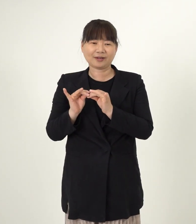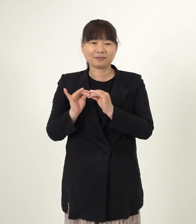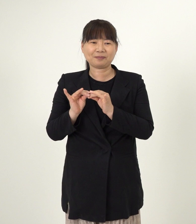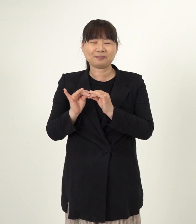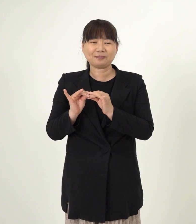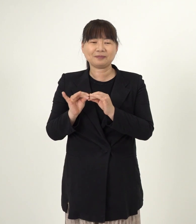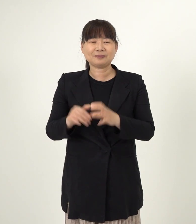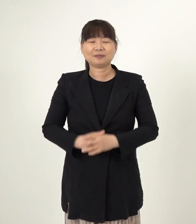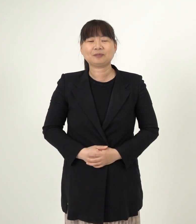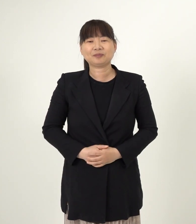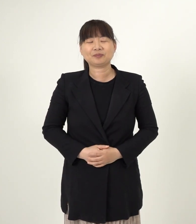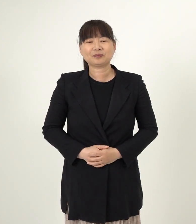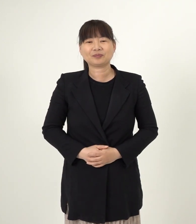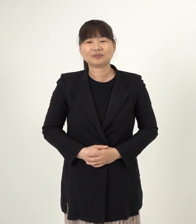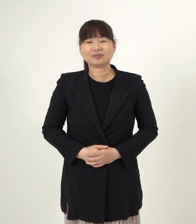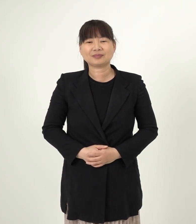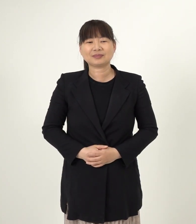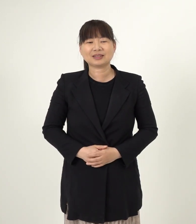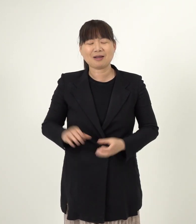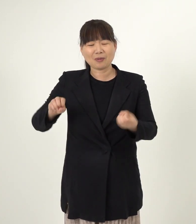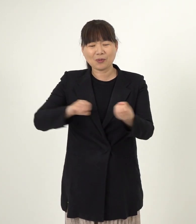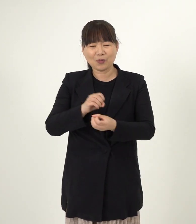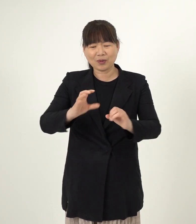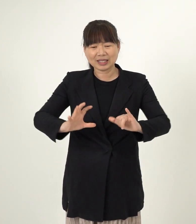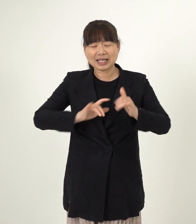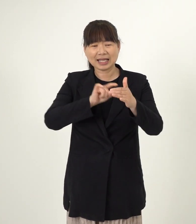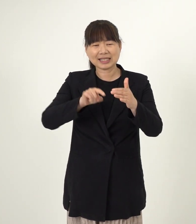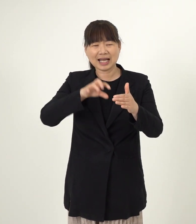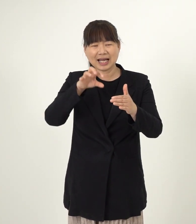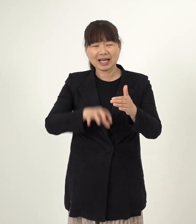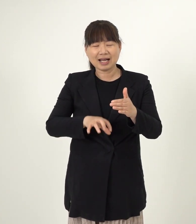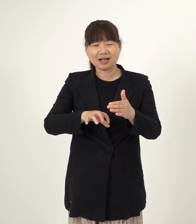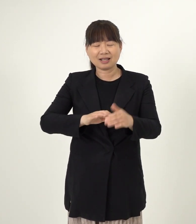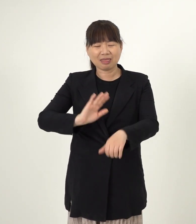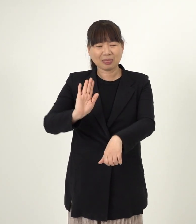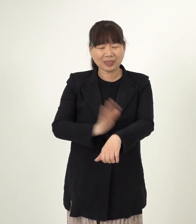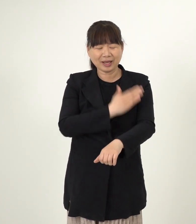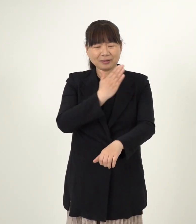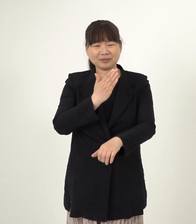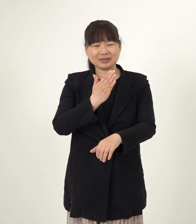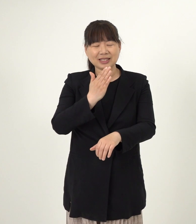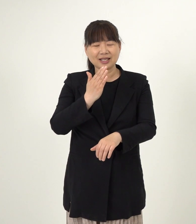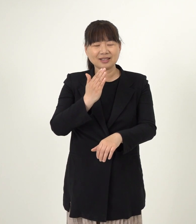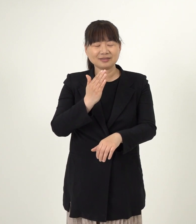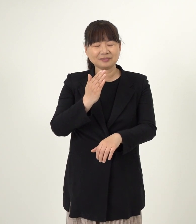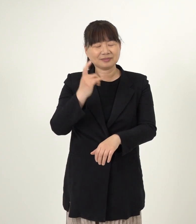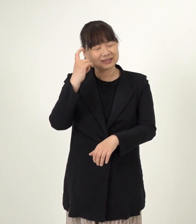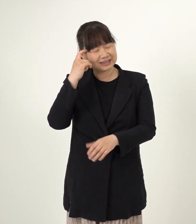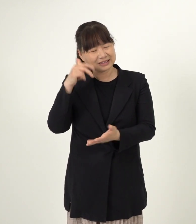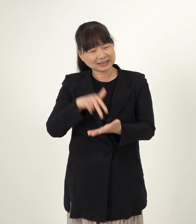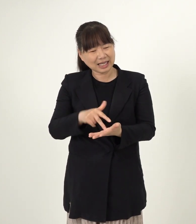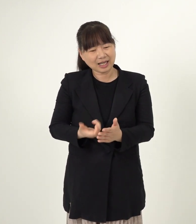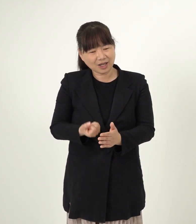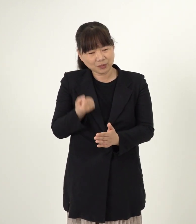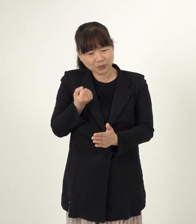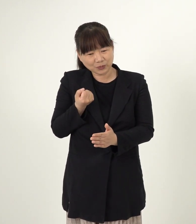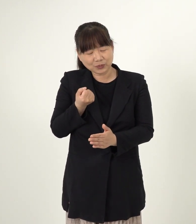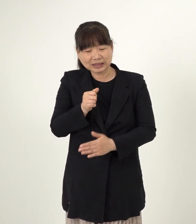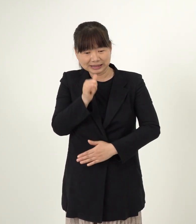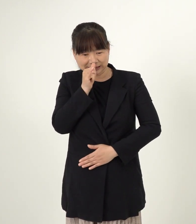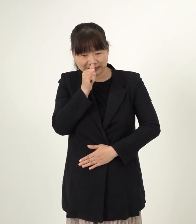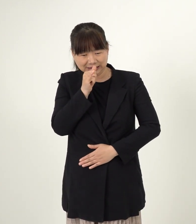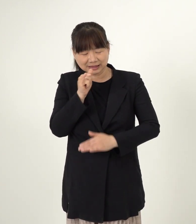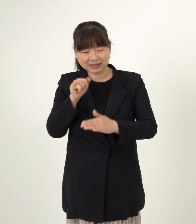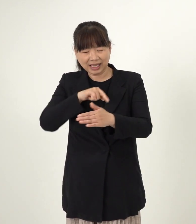갔어요. 이러한 세계에서는 이렇게 왜곡되고 비틀려진 세계에서는